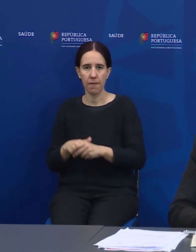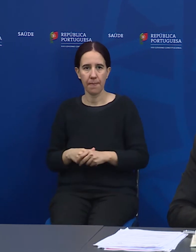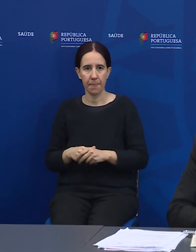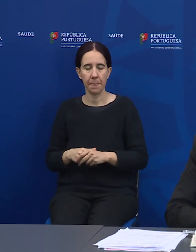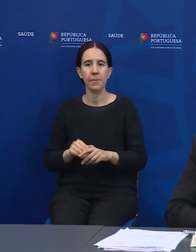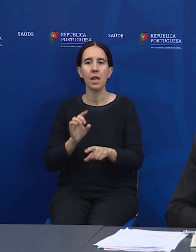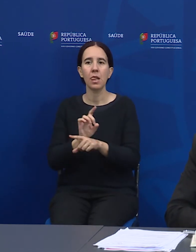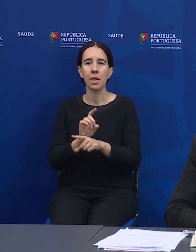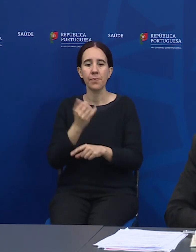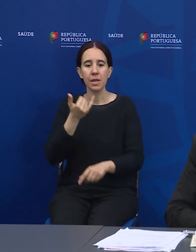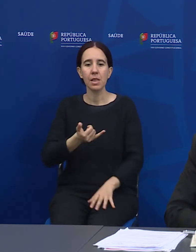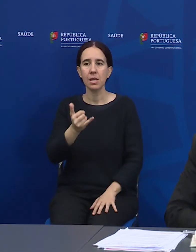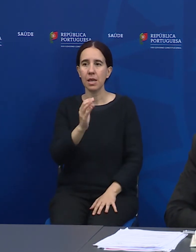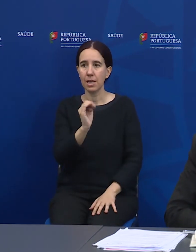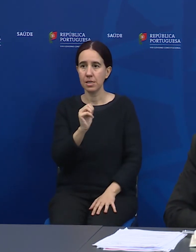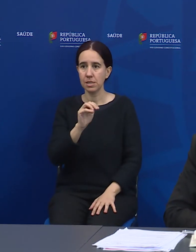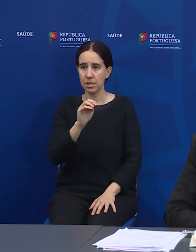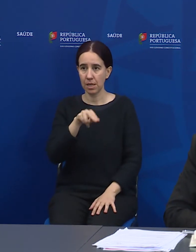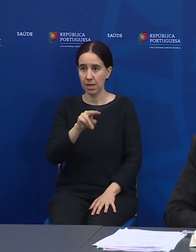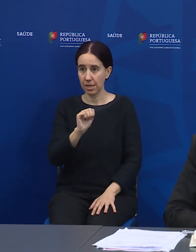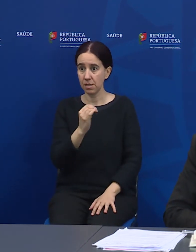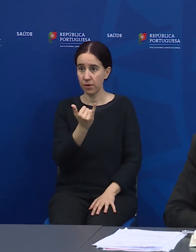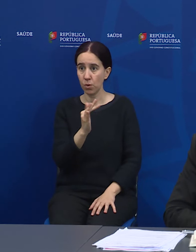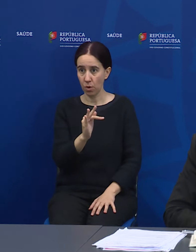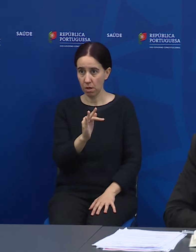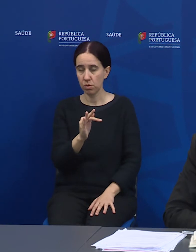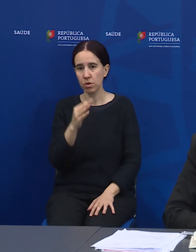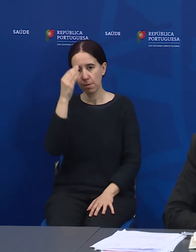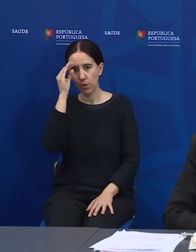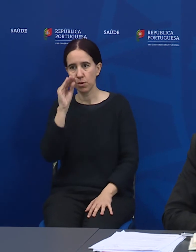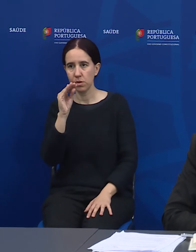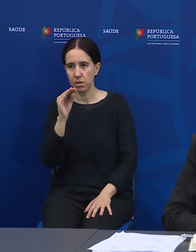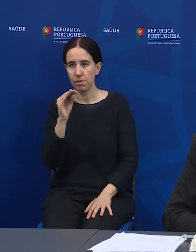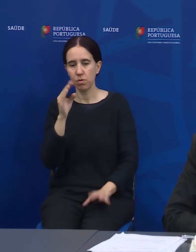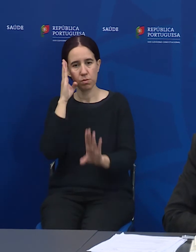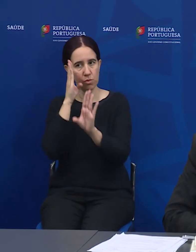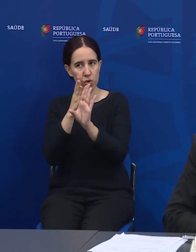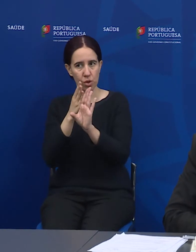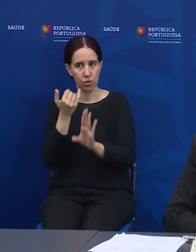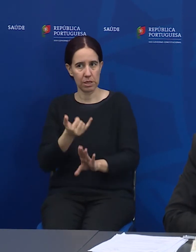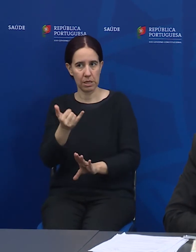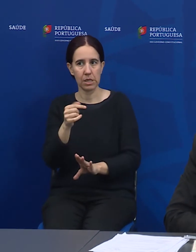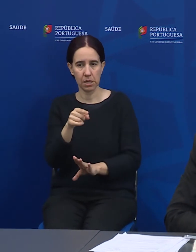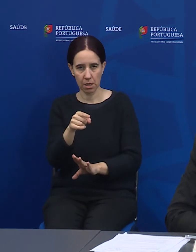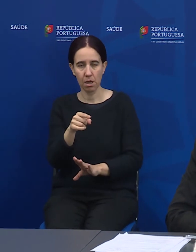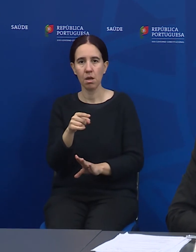relativamente a linha sns24 linha de aconselhamento psicológico